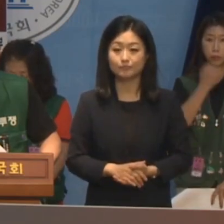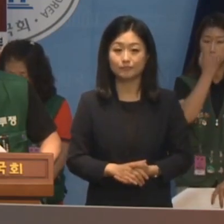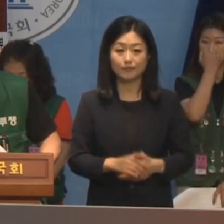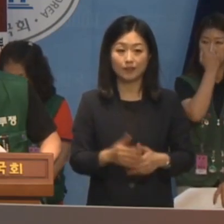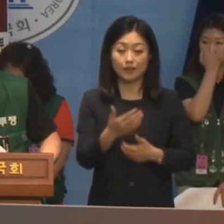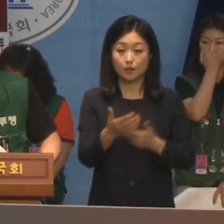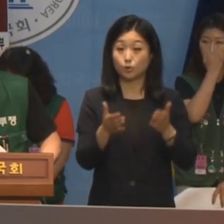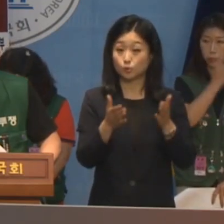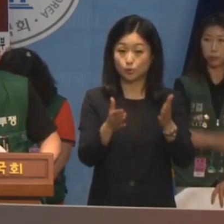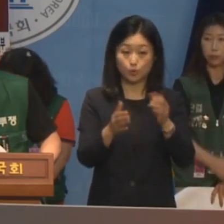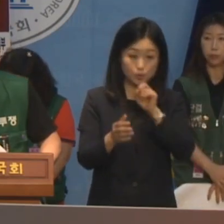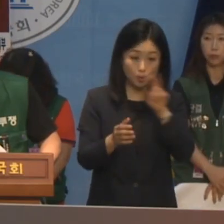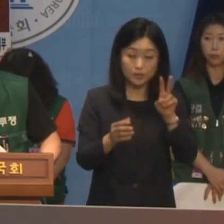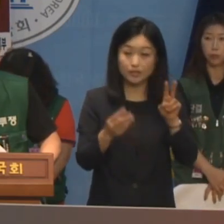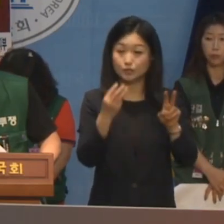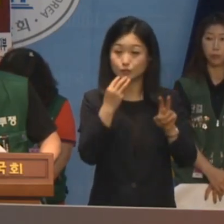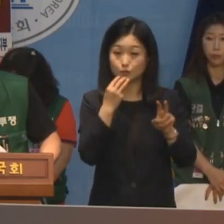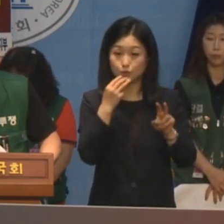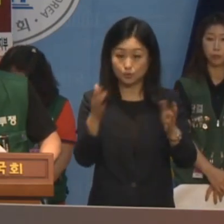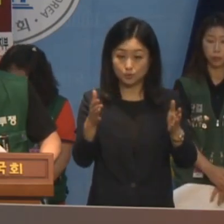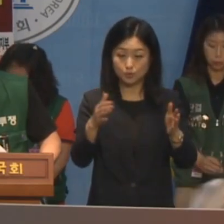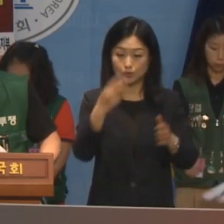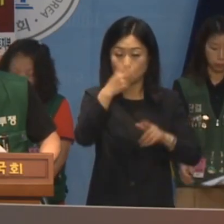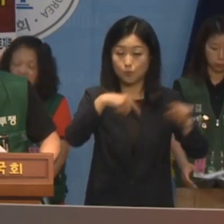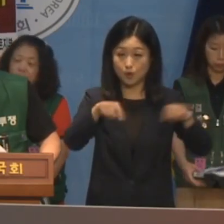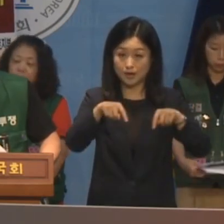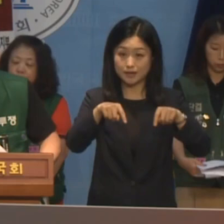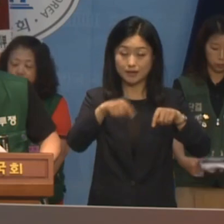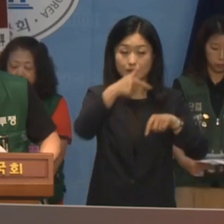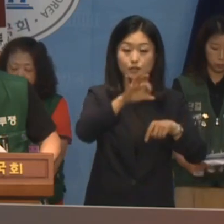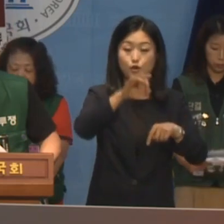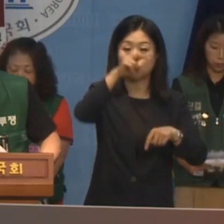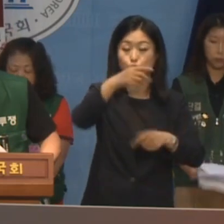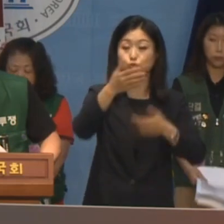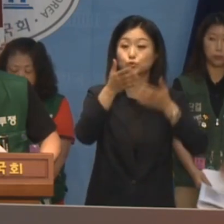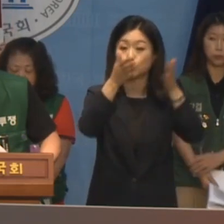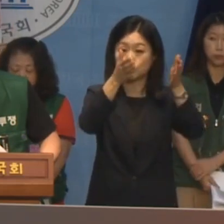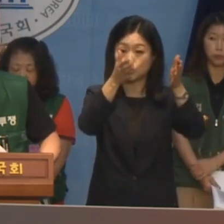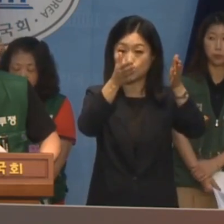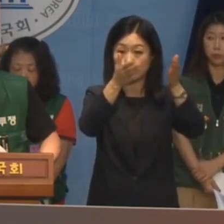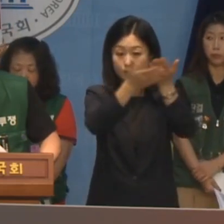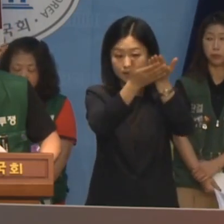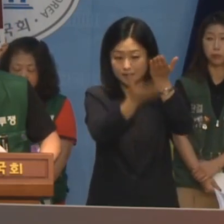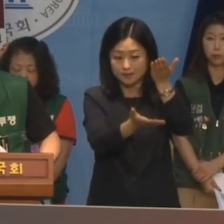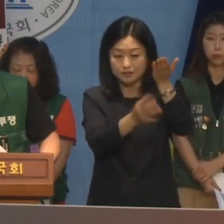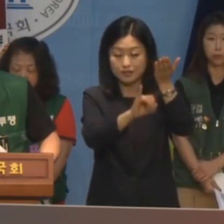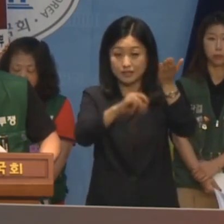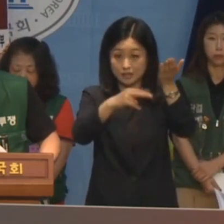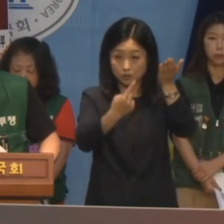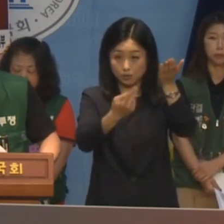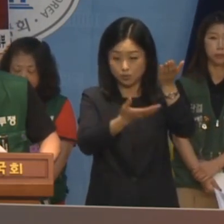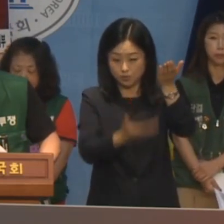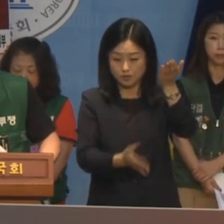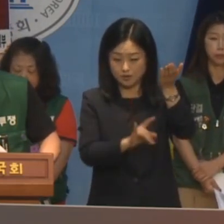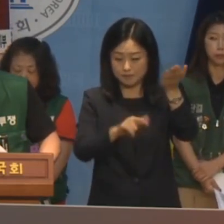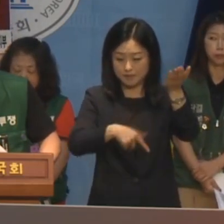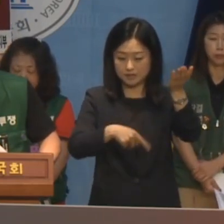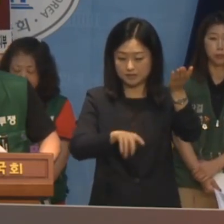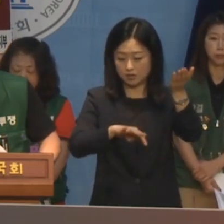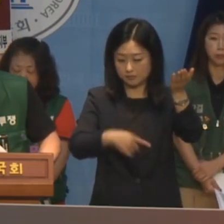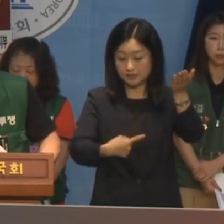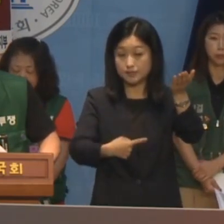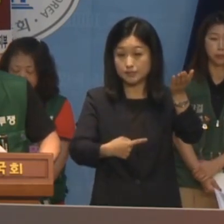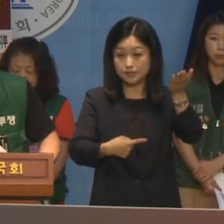고속도로 그 총괄 관리하는 경수고속도로 그리고 하청 2도 그리고 재하청의 맥서브